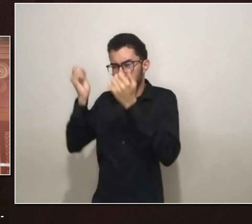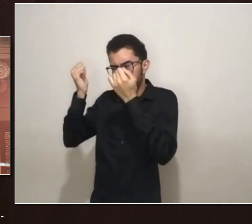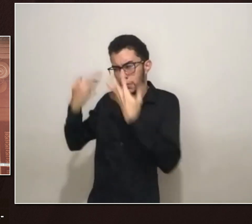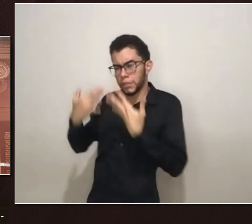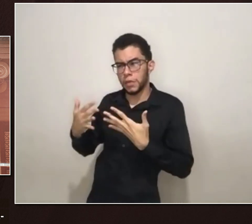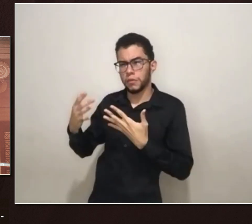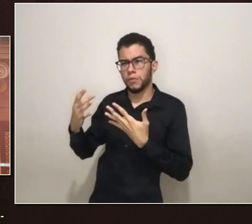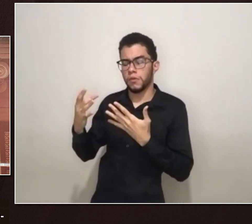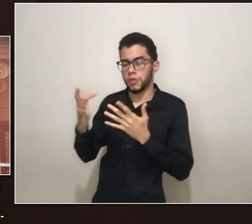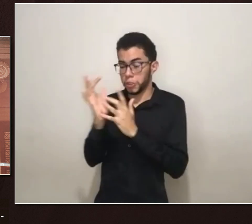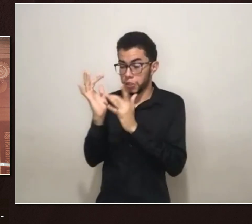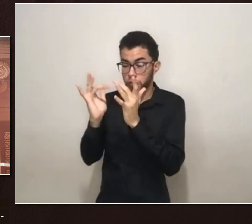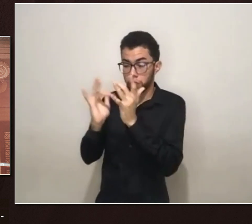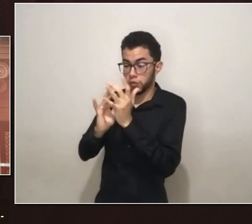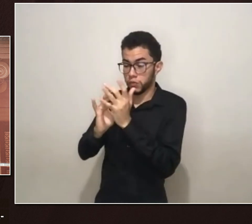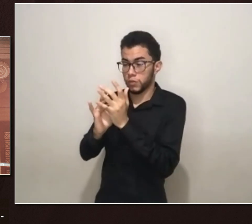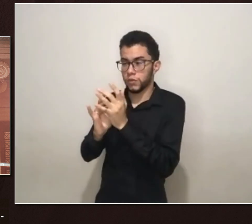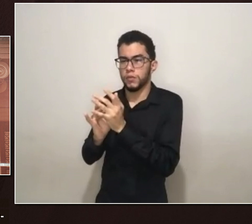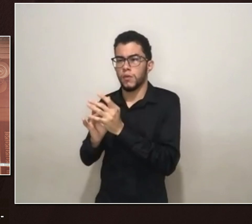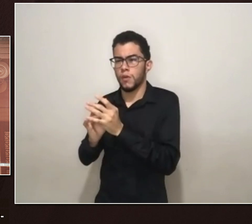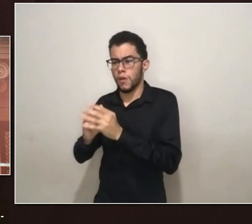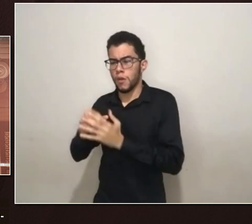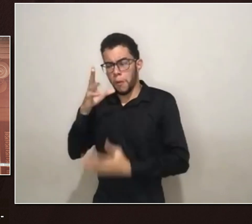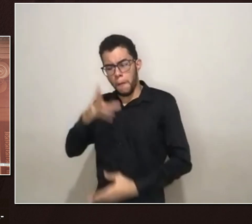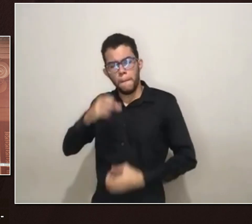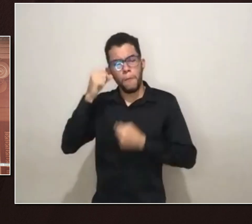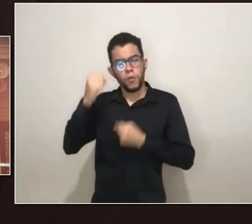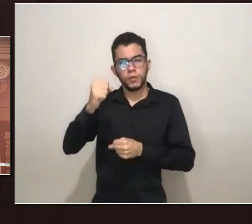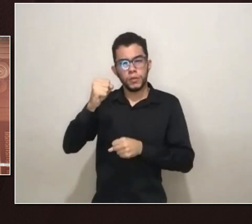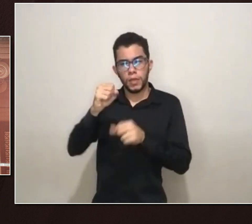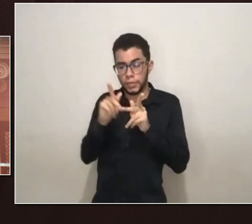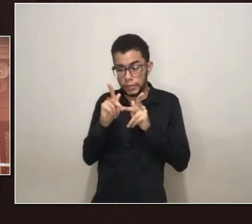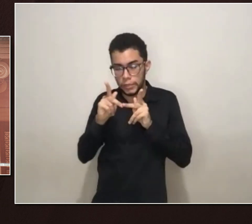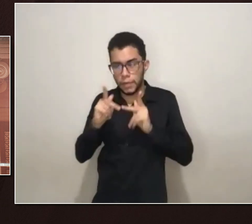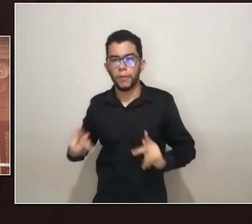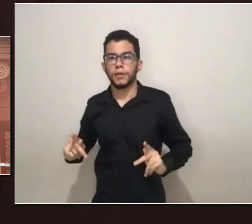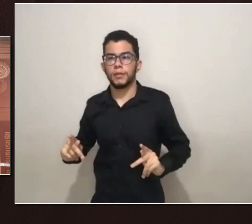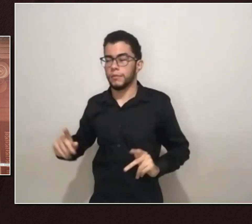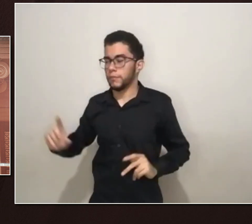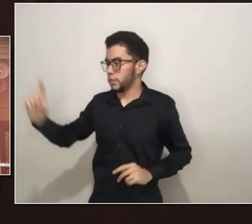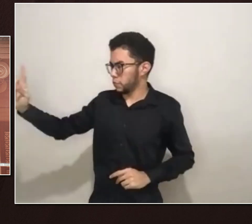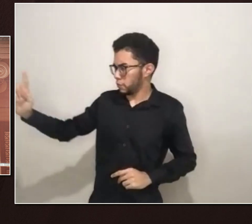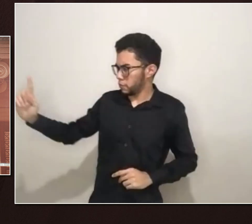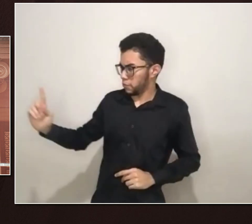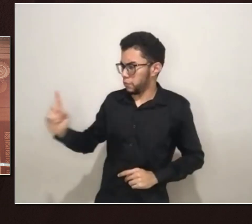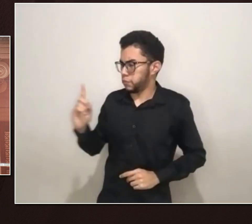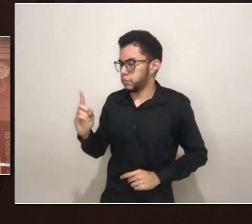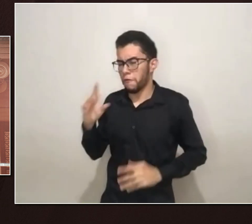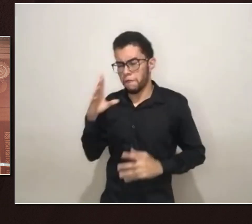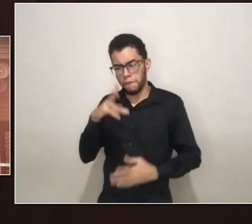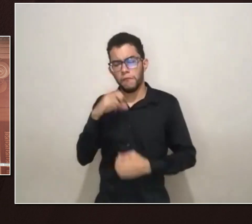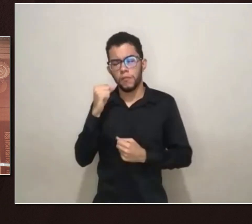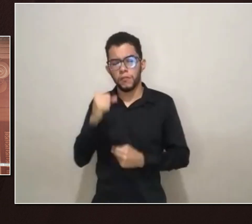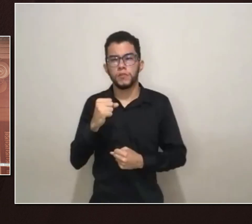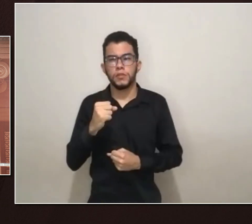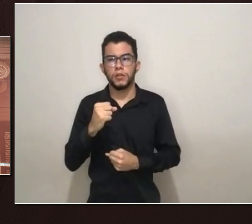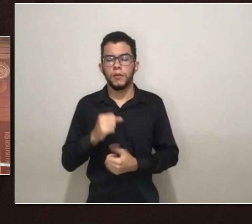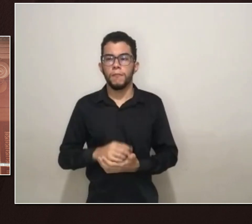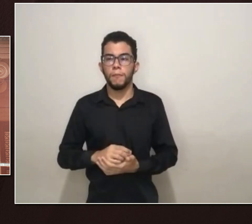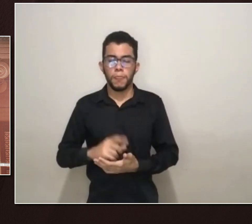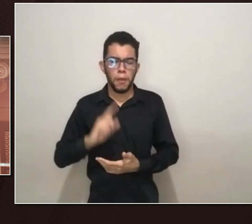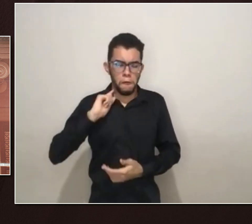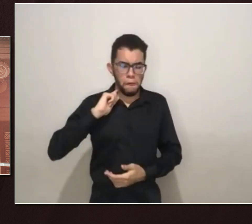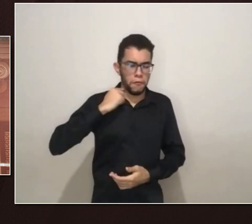Ele quer andar rápido, ele quer limpar a igreja, quer tirar toda a mácula, toda a velhice, toda a ruga, né?